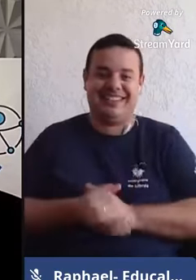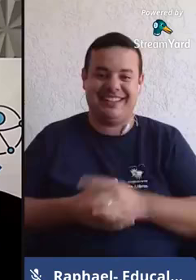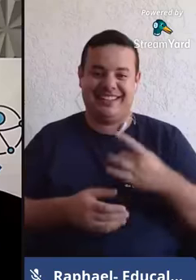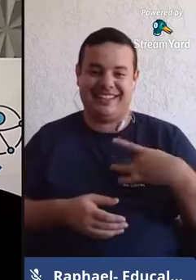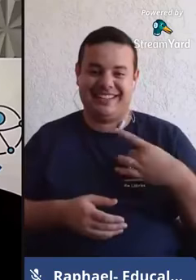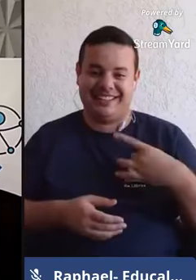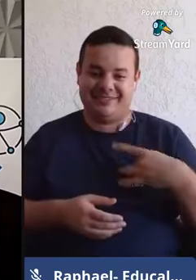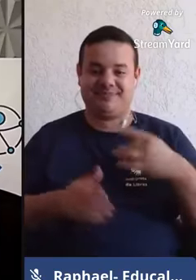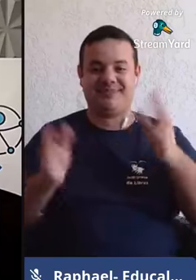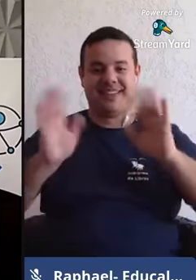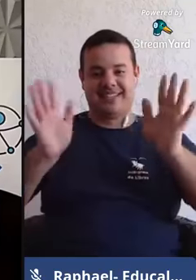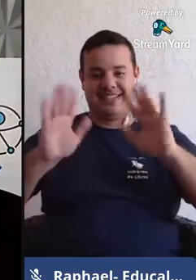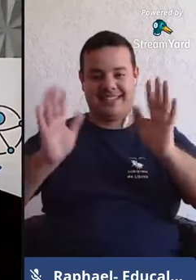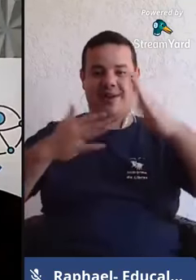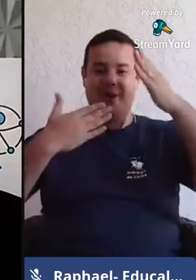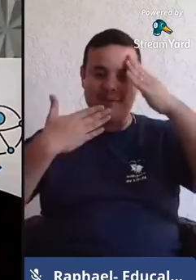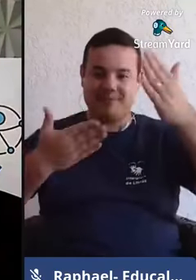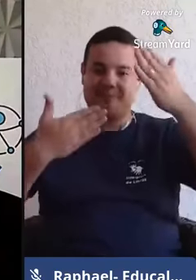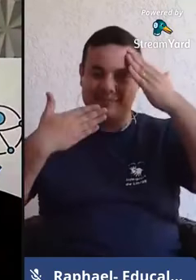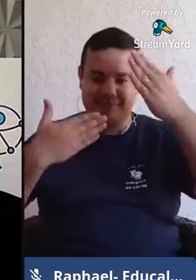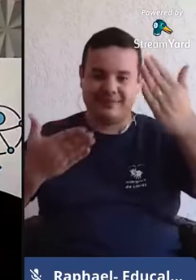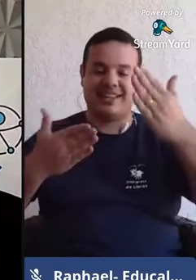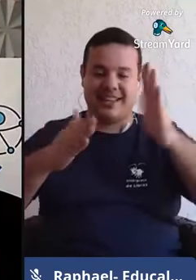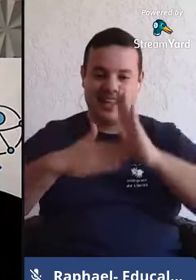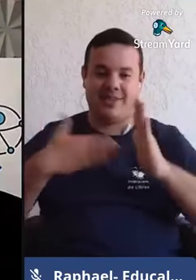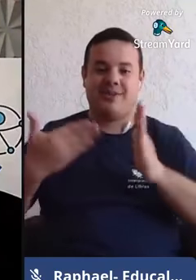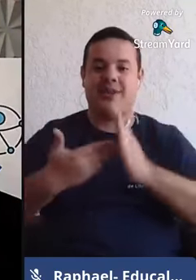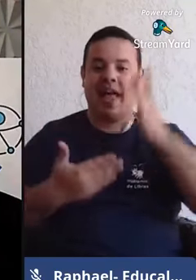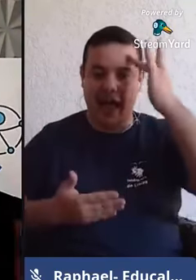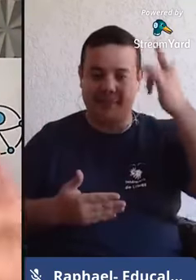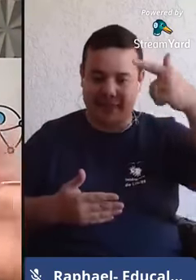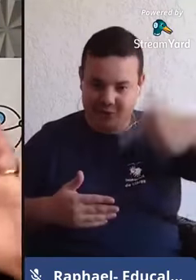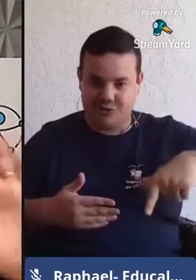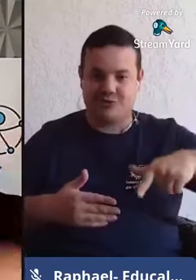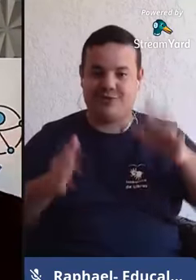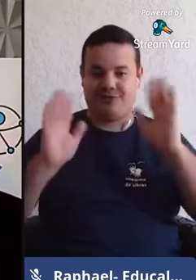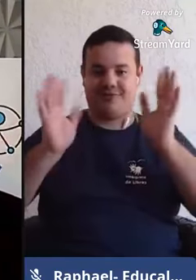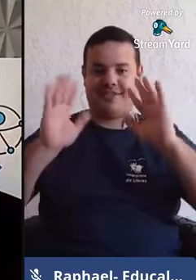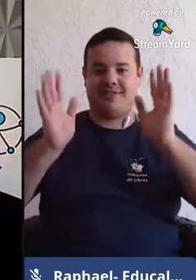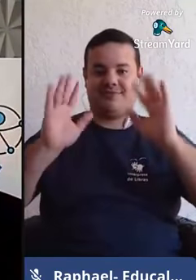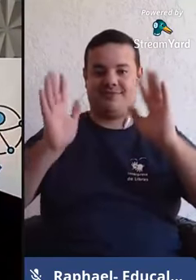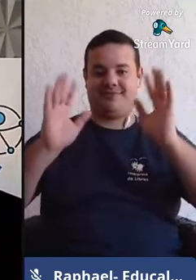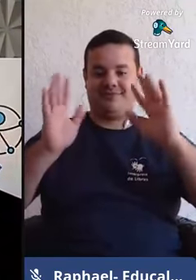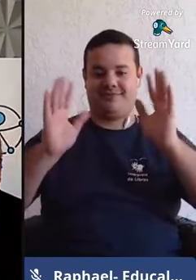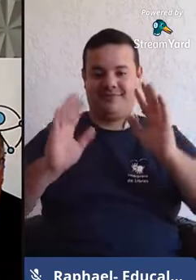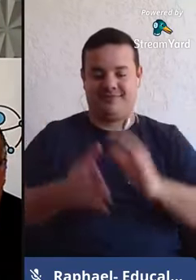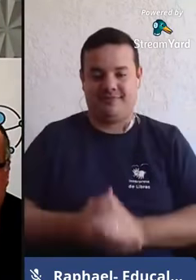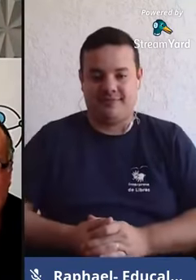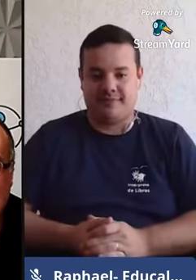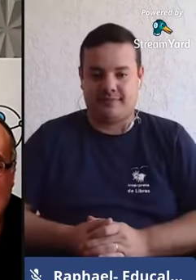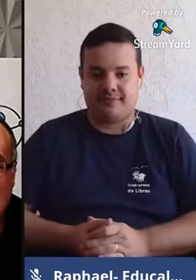Tchau, valeu, obrigado a todos. Amanhã tem mais. Tchau. Tchau, obrigado.